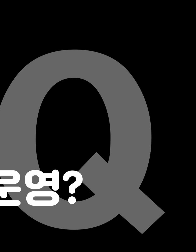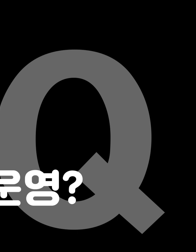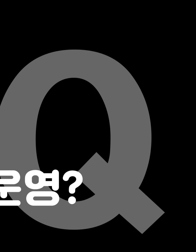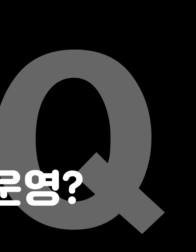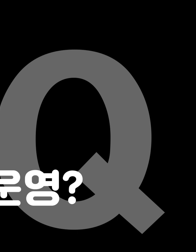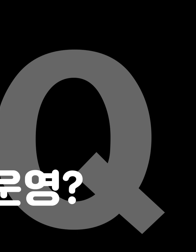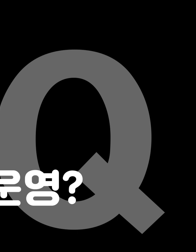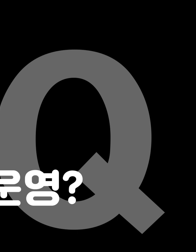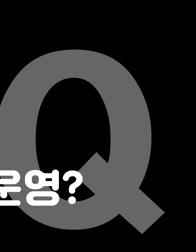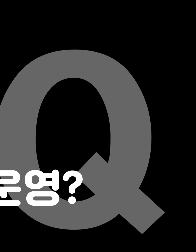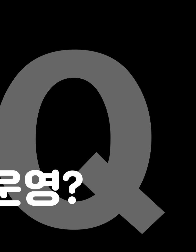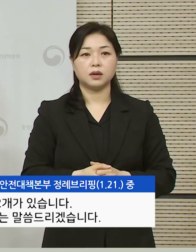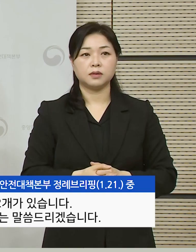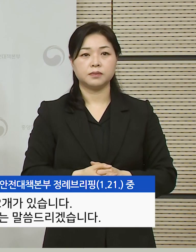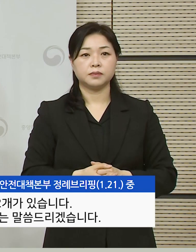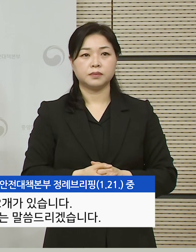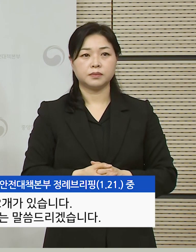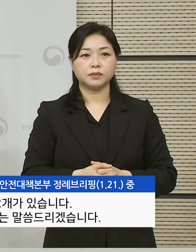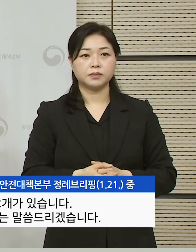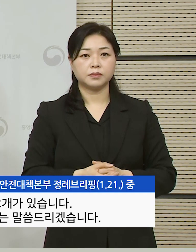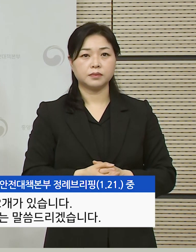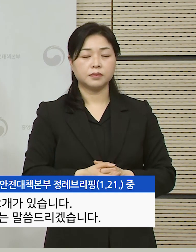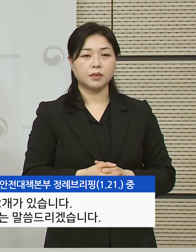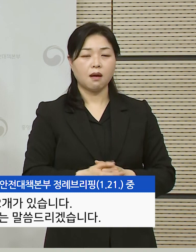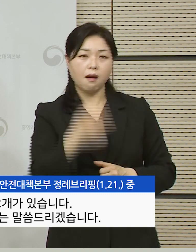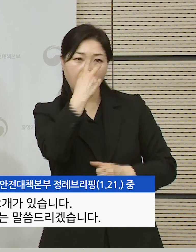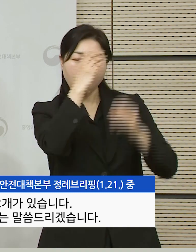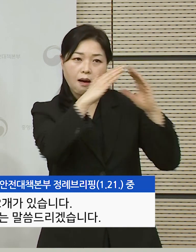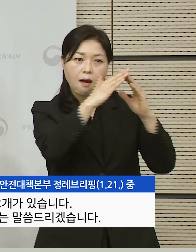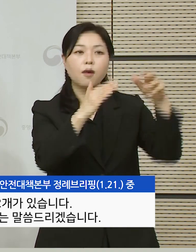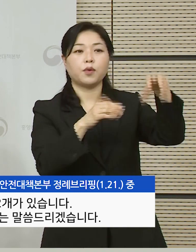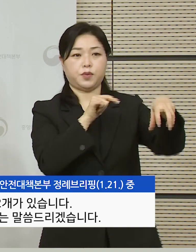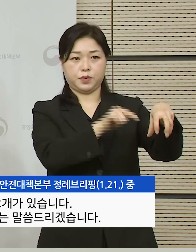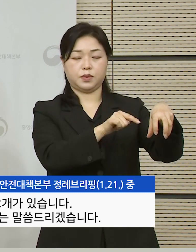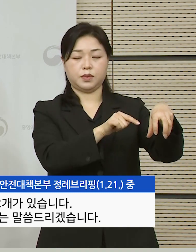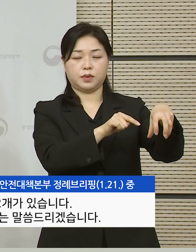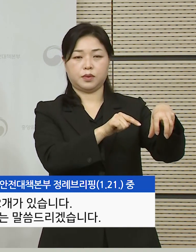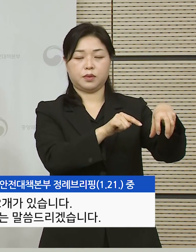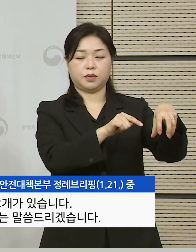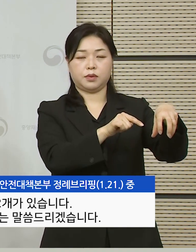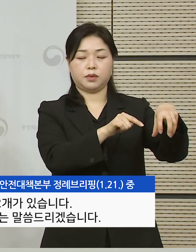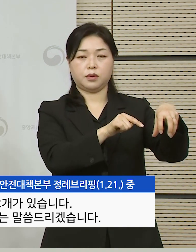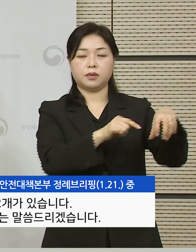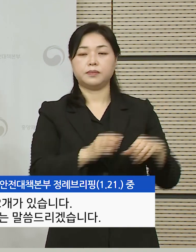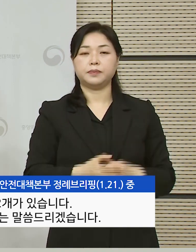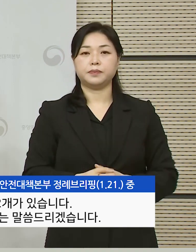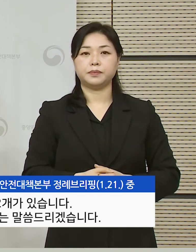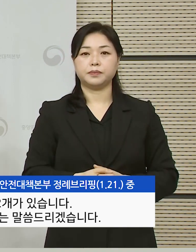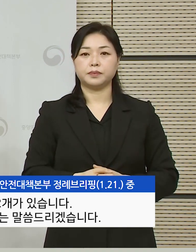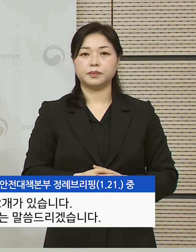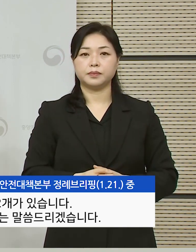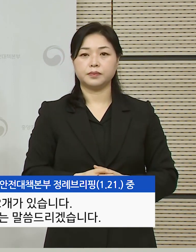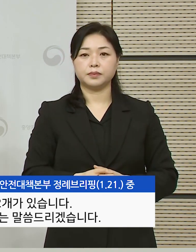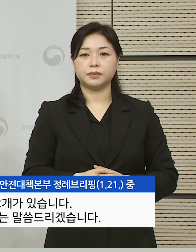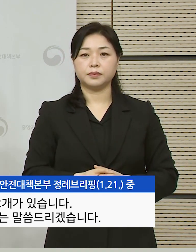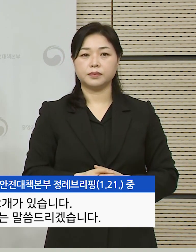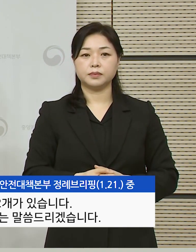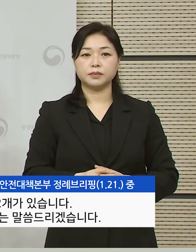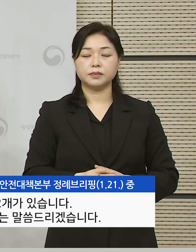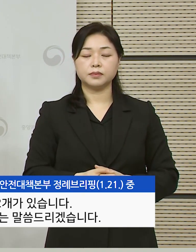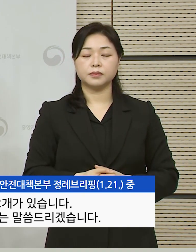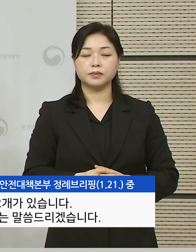계획인지 확인 부탁드리겠습니다. 예, 지금 전국적으로 우리 말씀드린